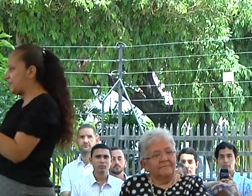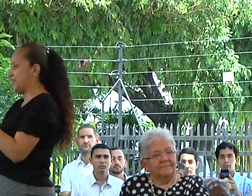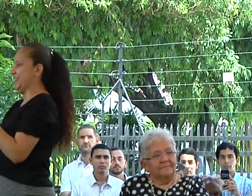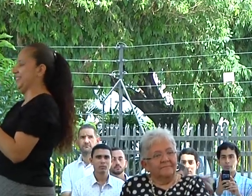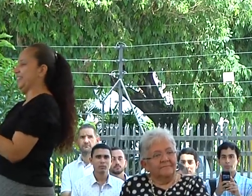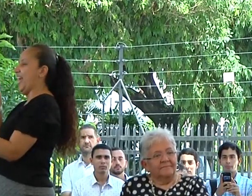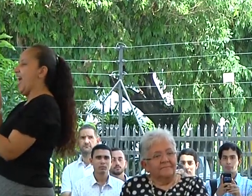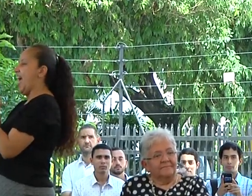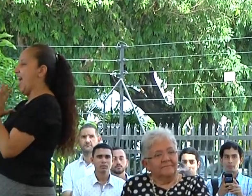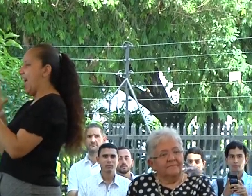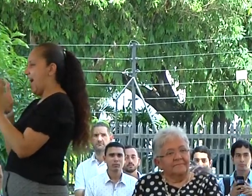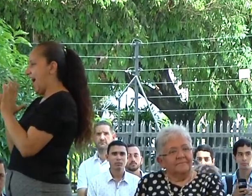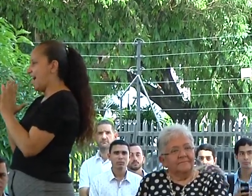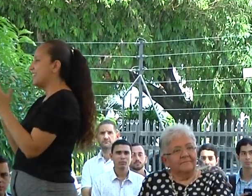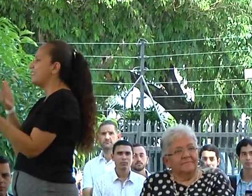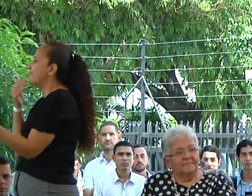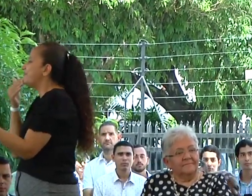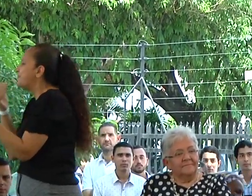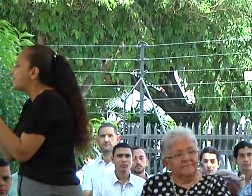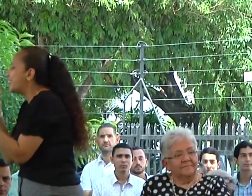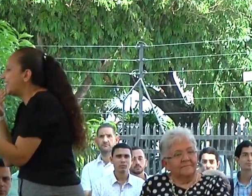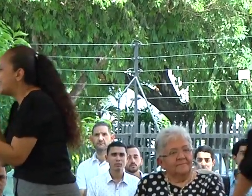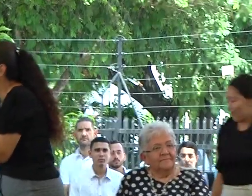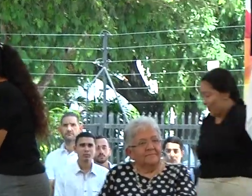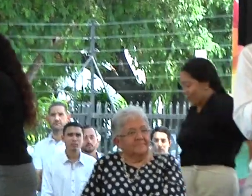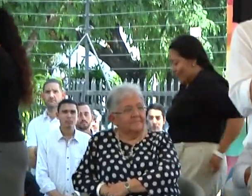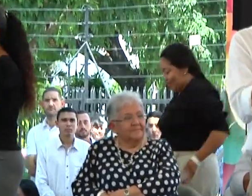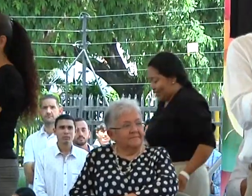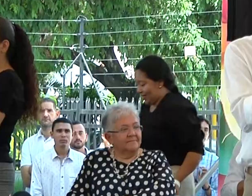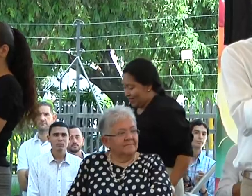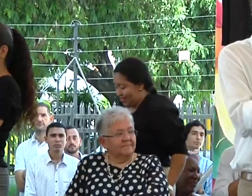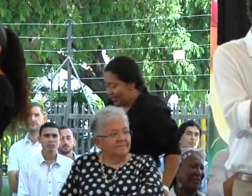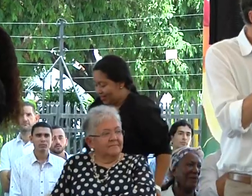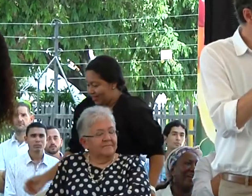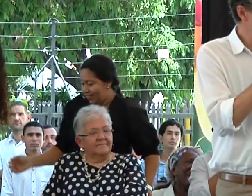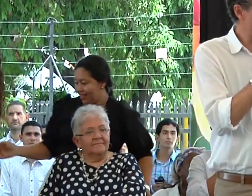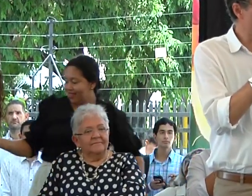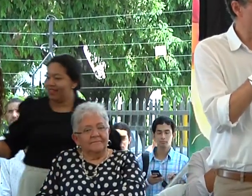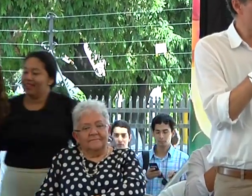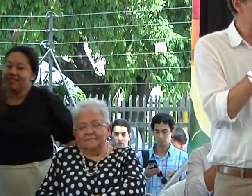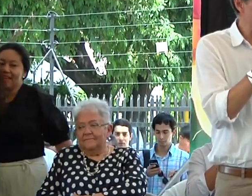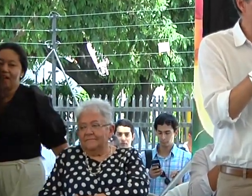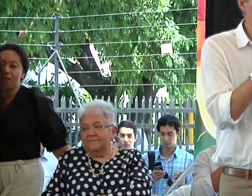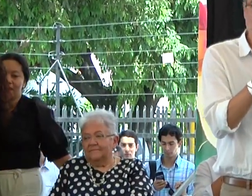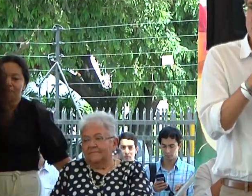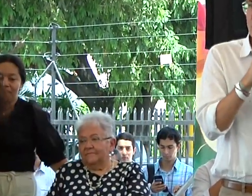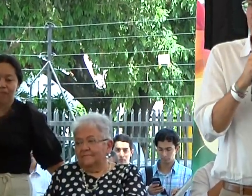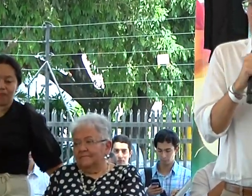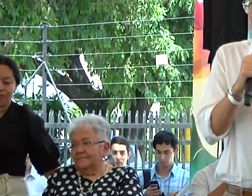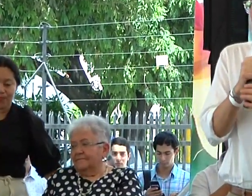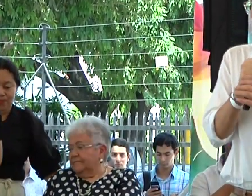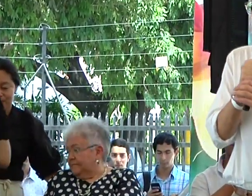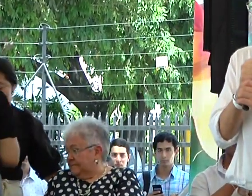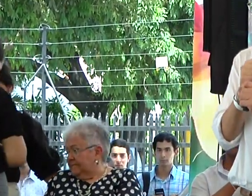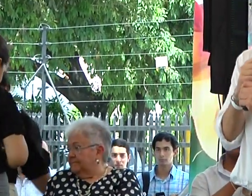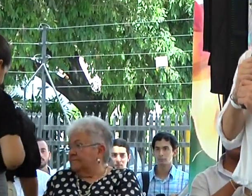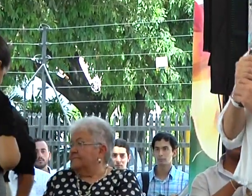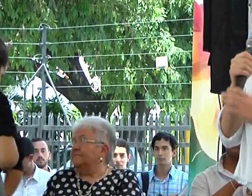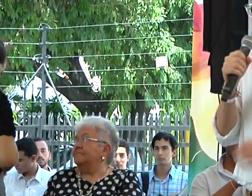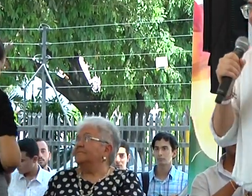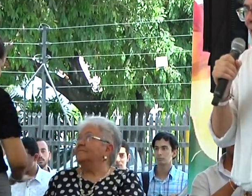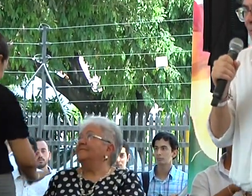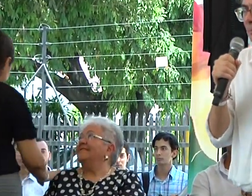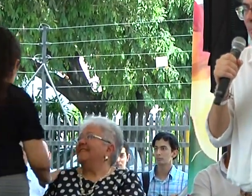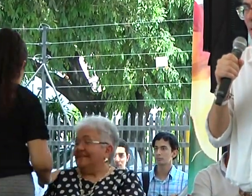Yo quiero comenzar con un agradecimiento que yo creo que tenemos que dar a la Fundación Área Andina, a todos los voluntarios, por